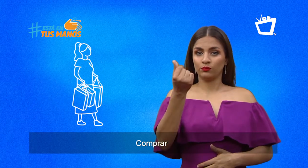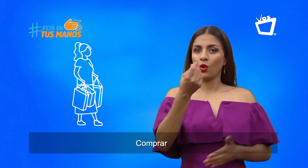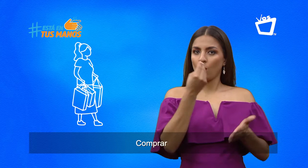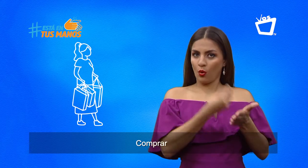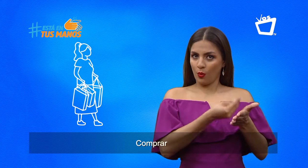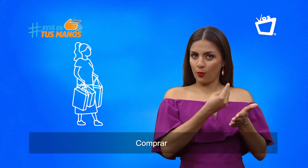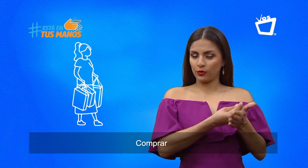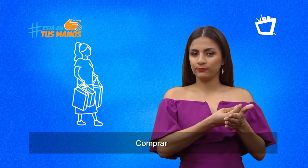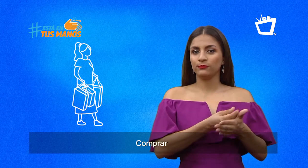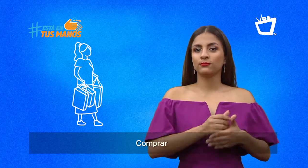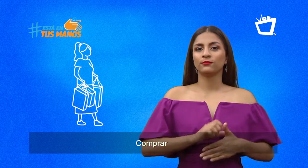comprar